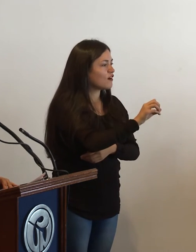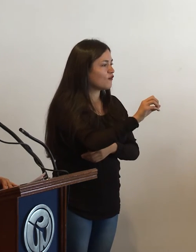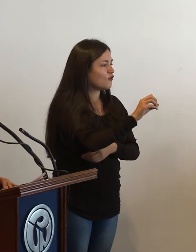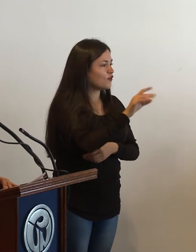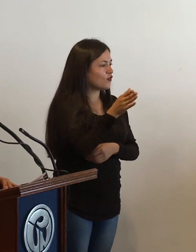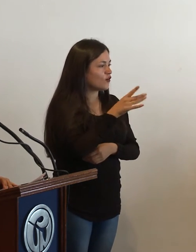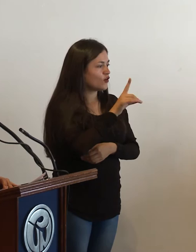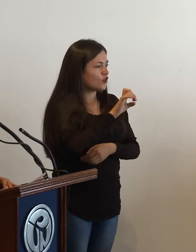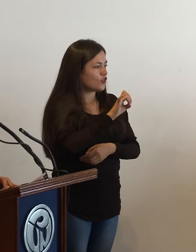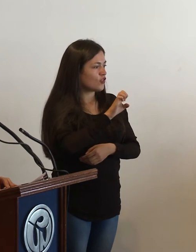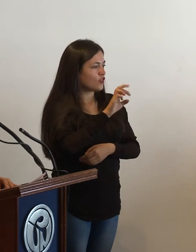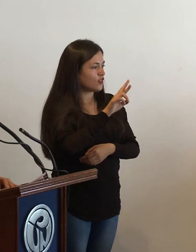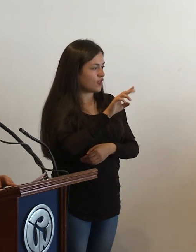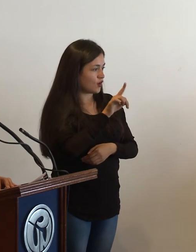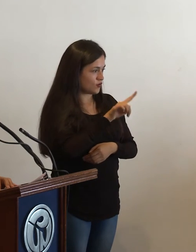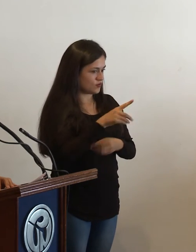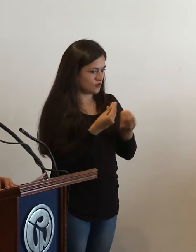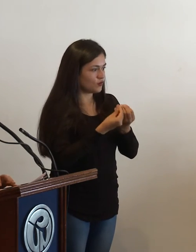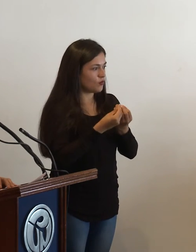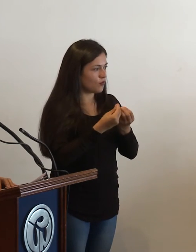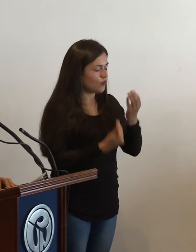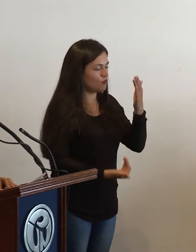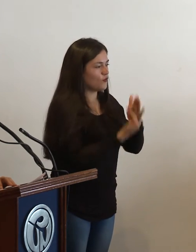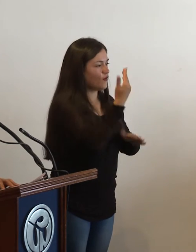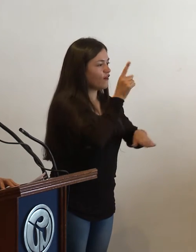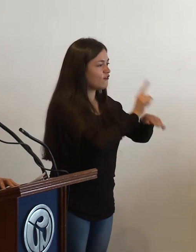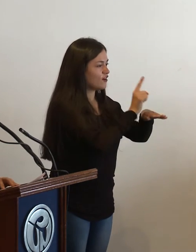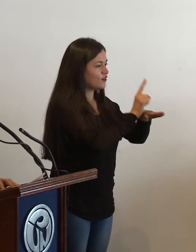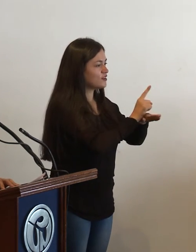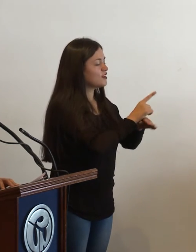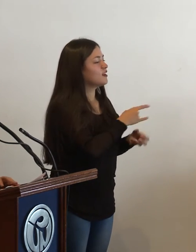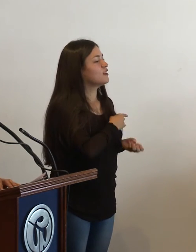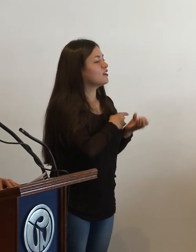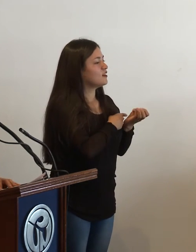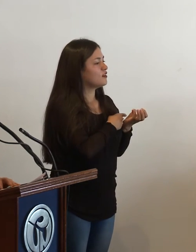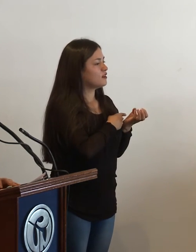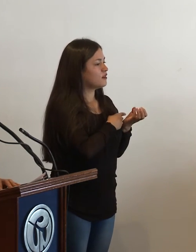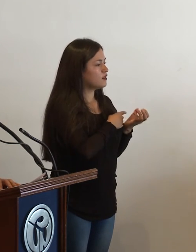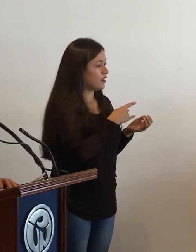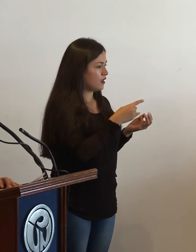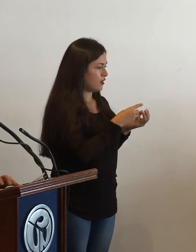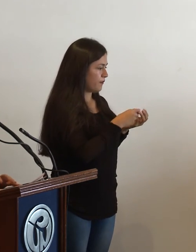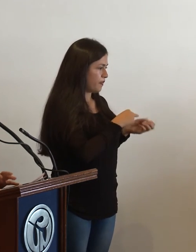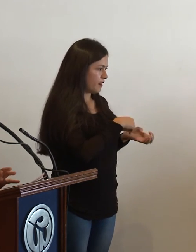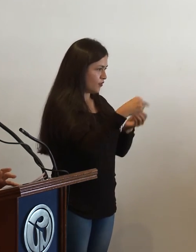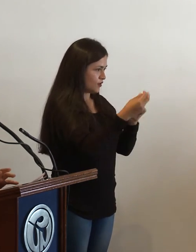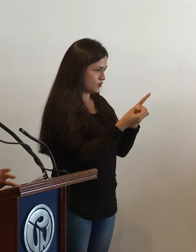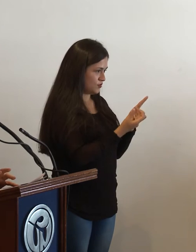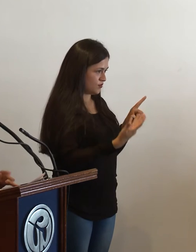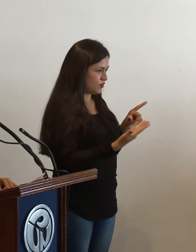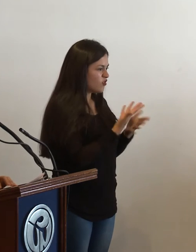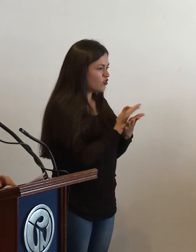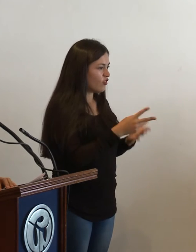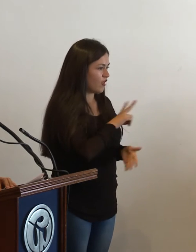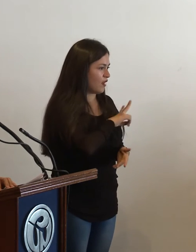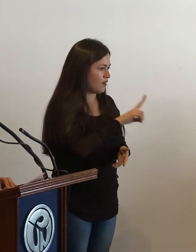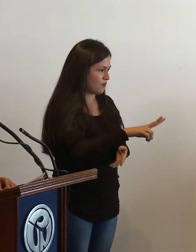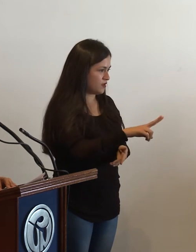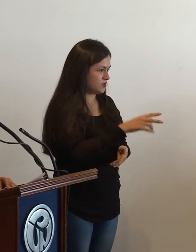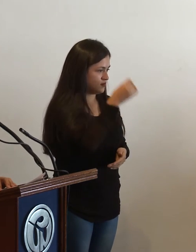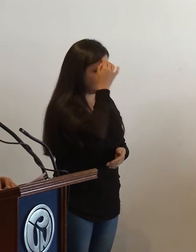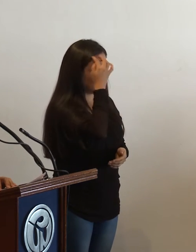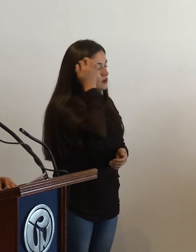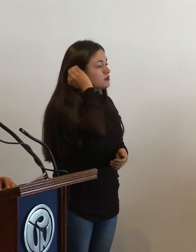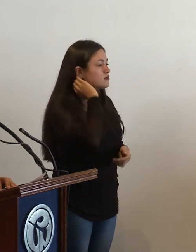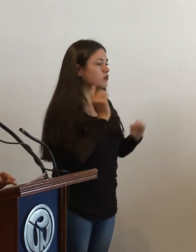lograron fundar la Unidad de Educación Popular en la Universidad del Valle. Digamos que ese fue el pinito